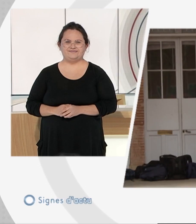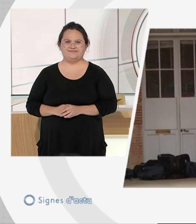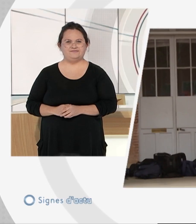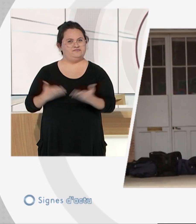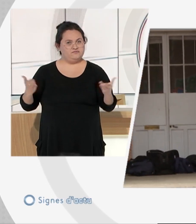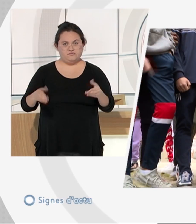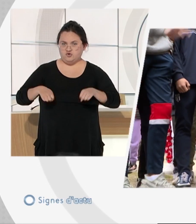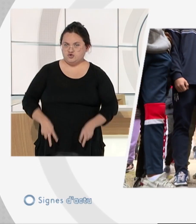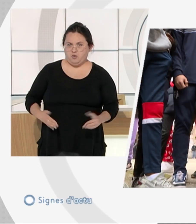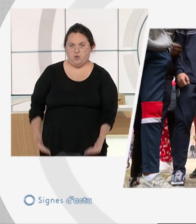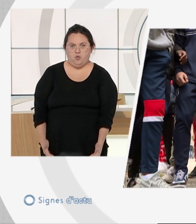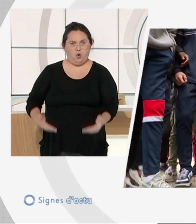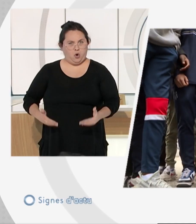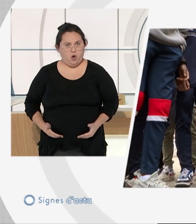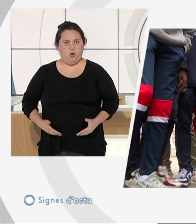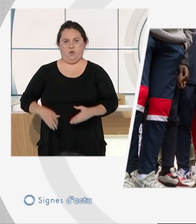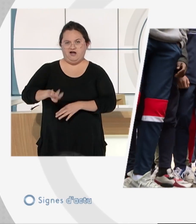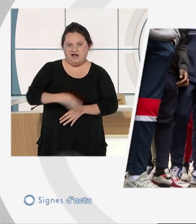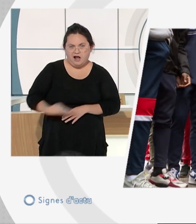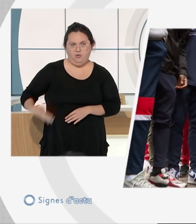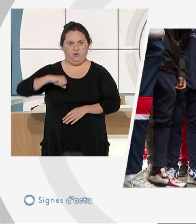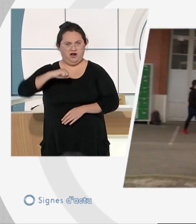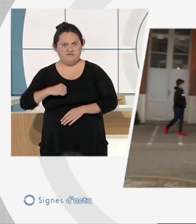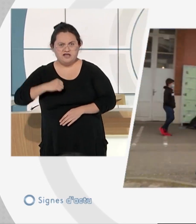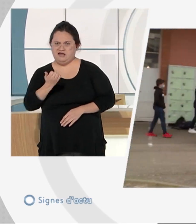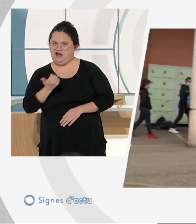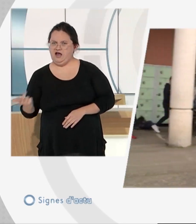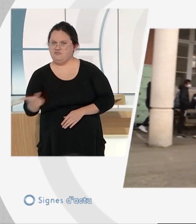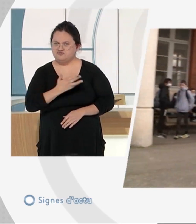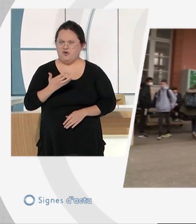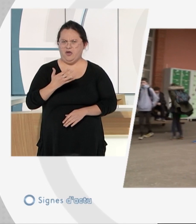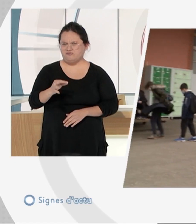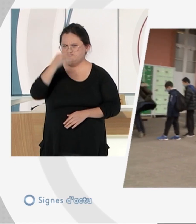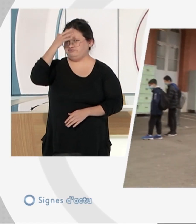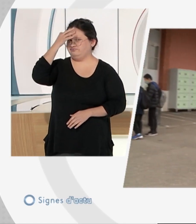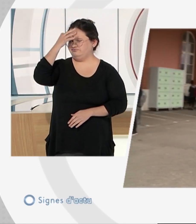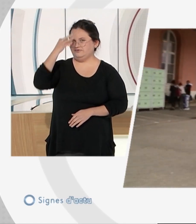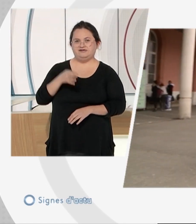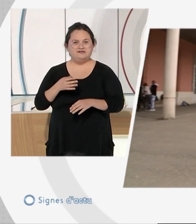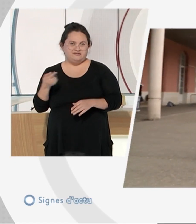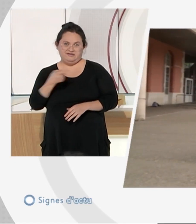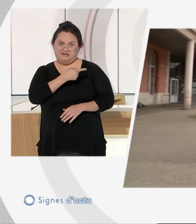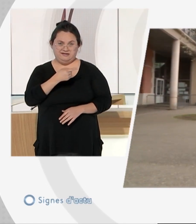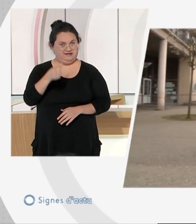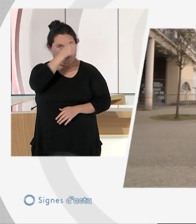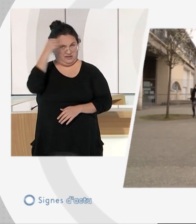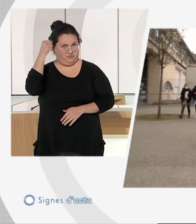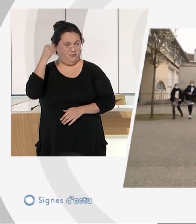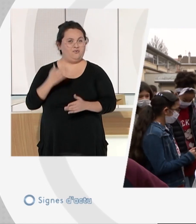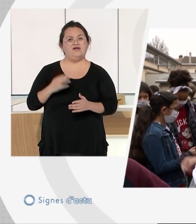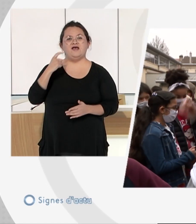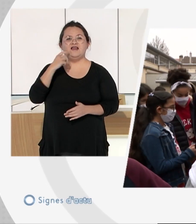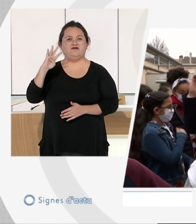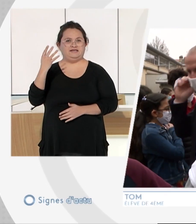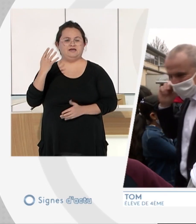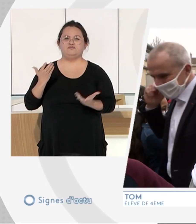En kilt, en mini ou en jupe longue, ils sont quelques-uns à avoir voulu marquer le coup, comme Tom, élève de 4e. Je